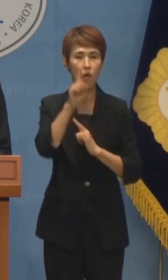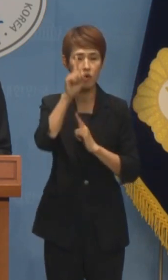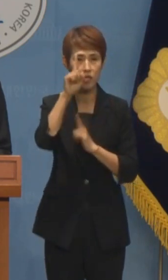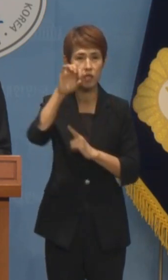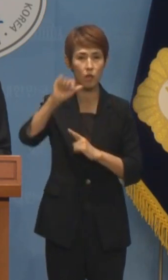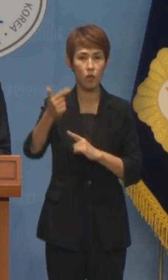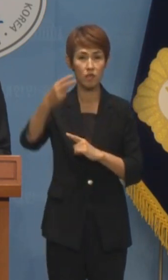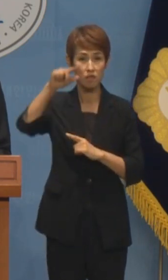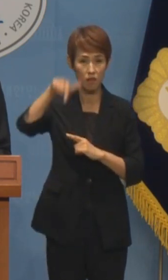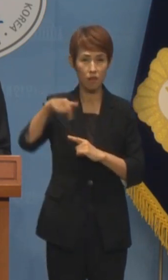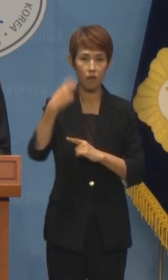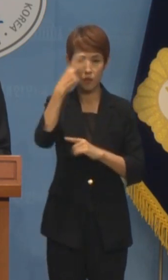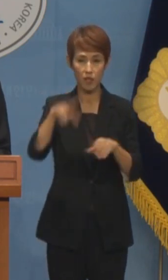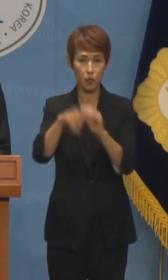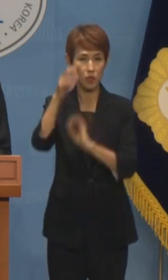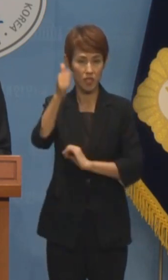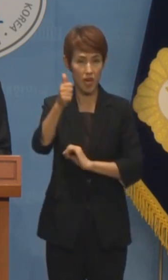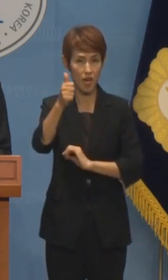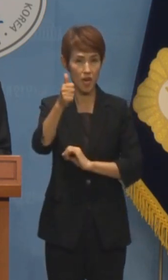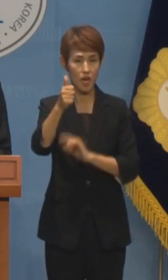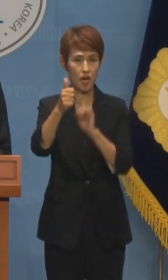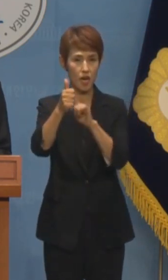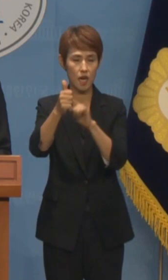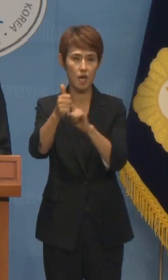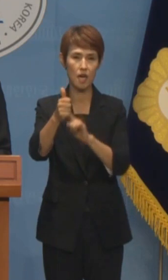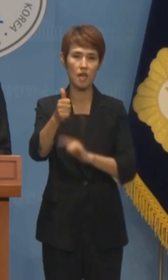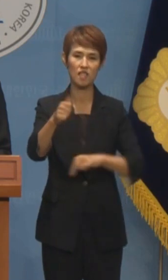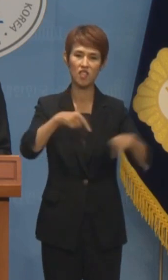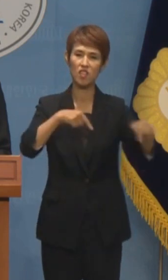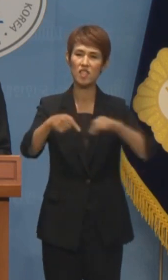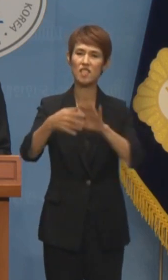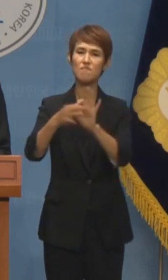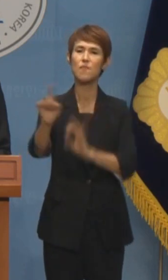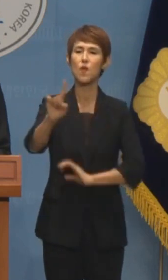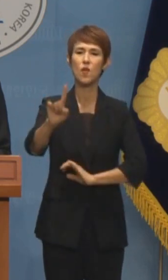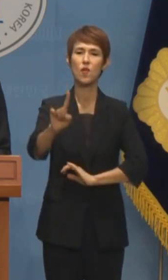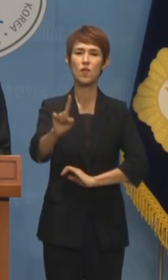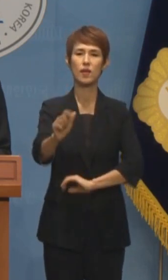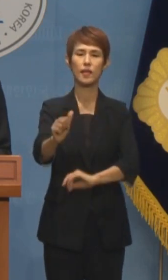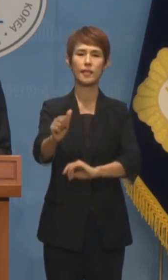정치적 행위로 깎아내리는 뻔뻔한 태도입니다.